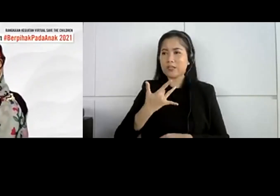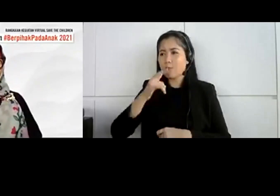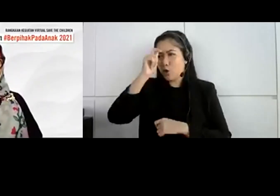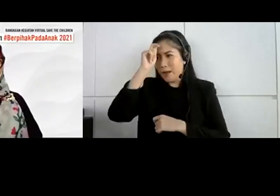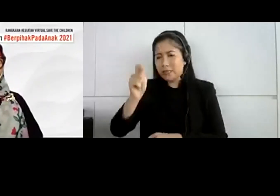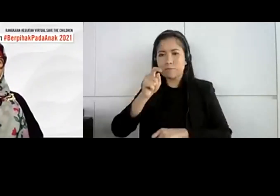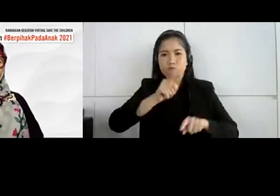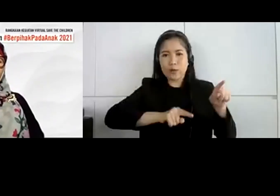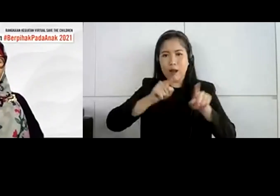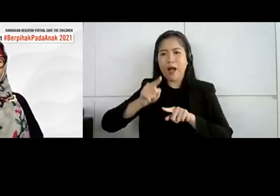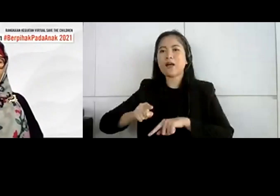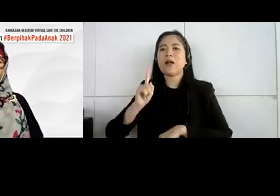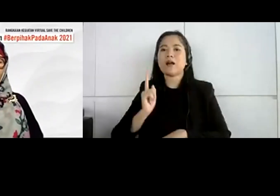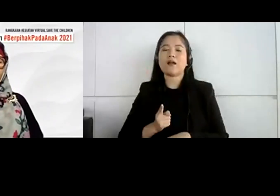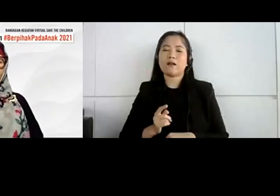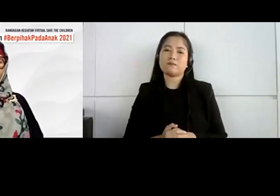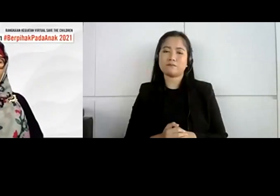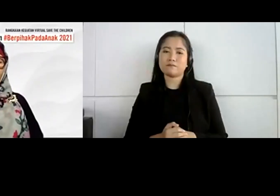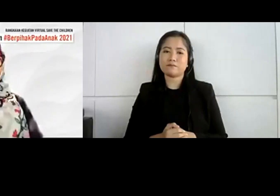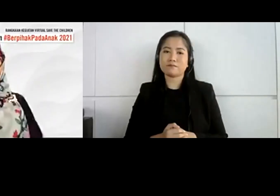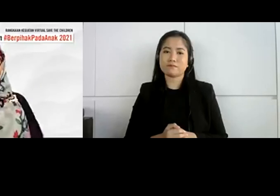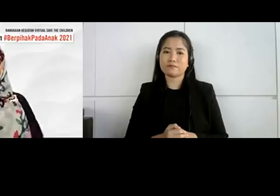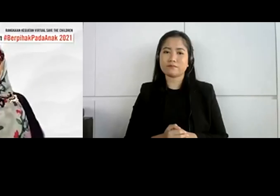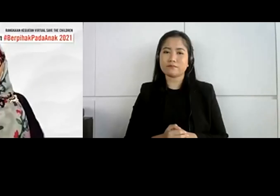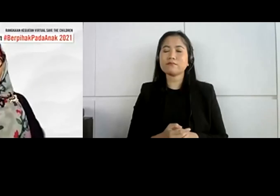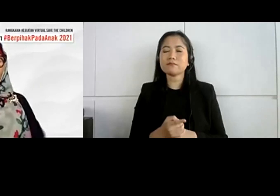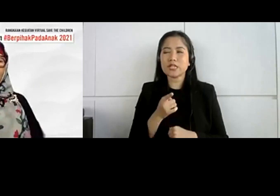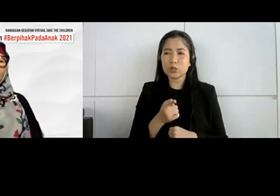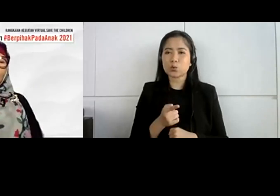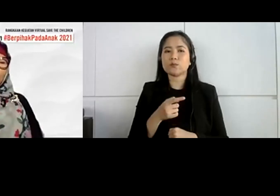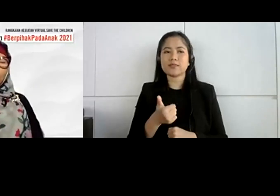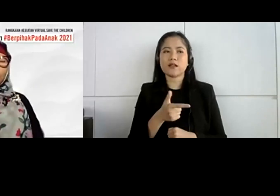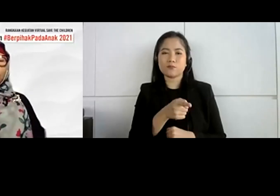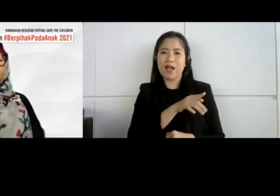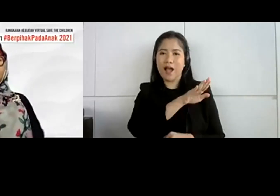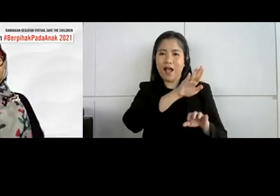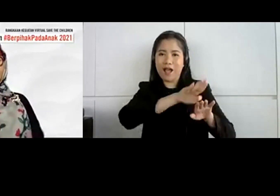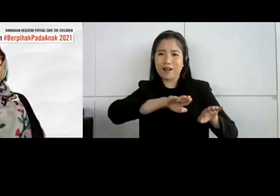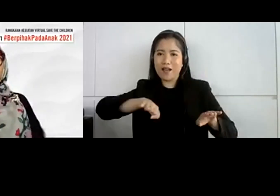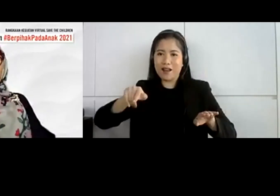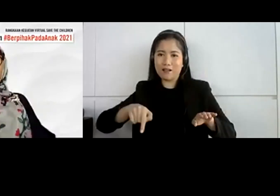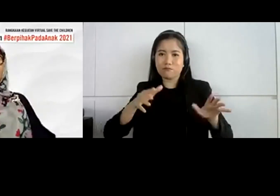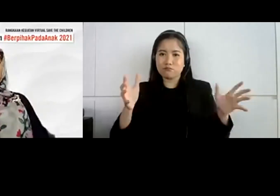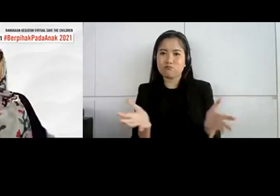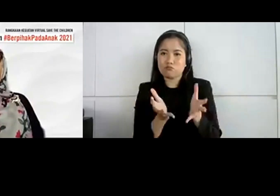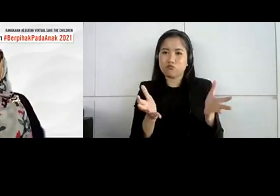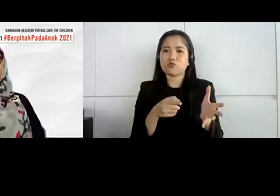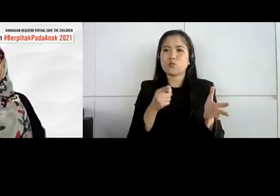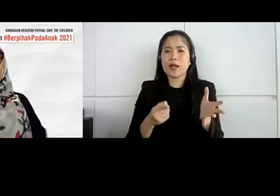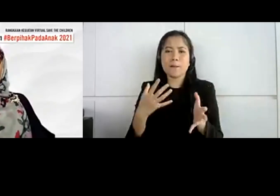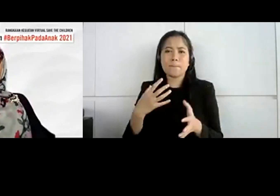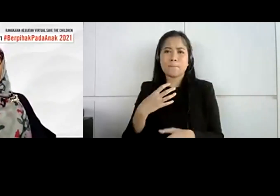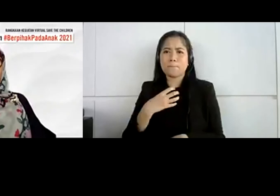sesama. Dan tentunya hal tersebut akan mendorong anak-anak kita untuk memiliki